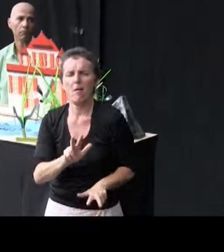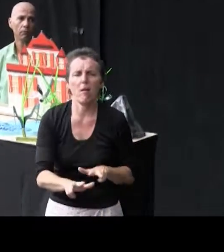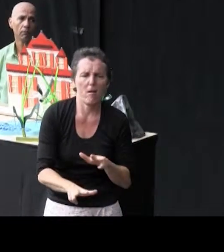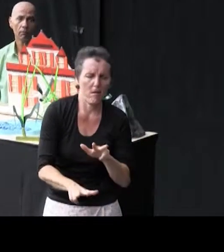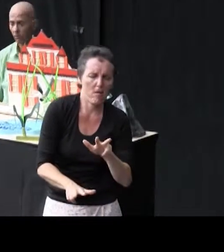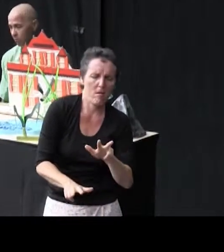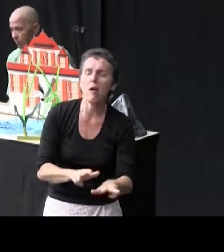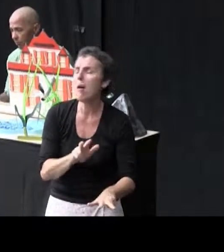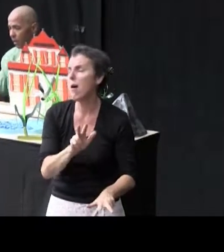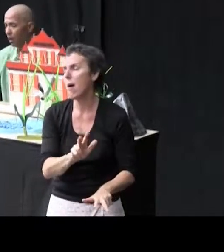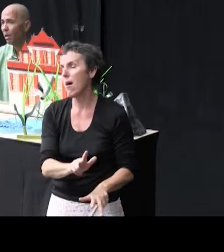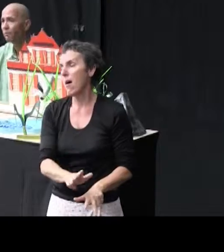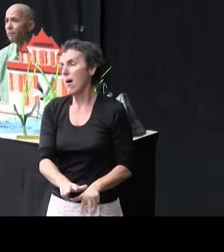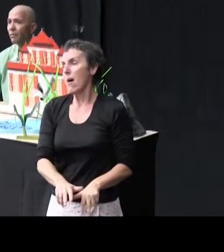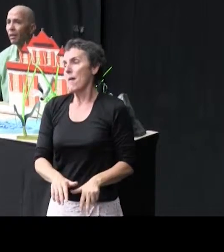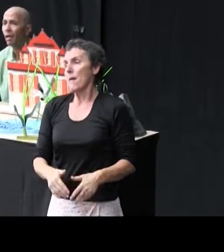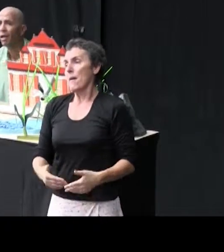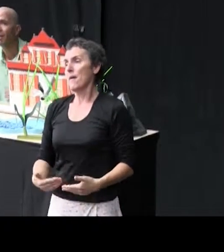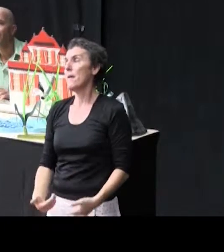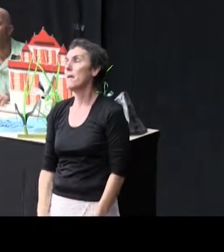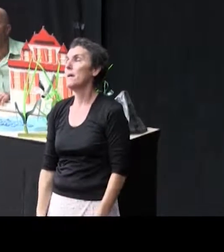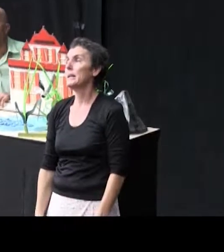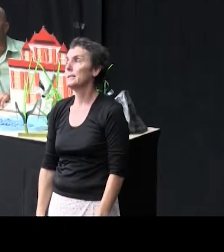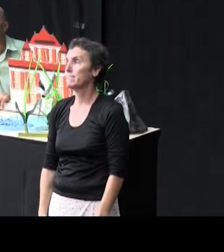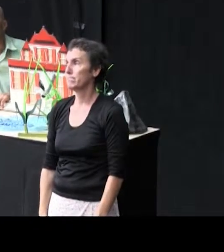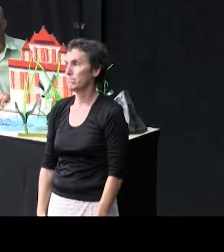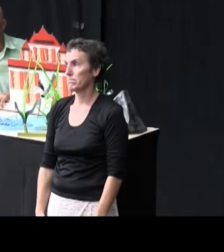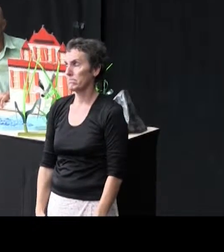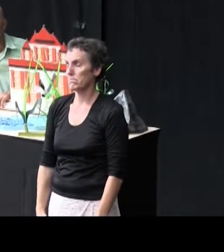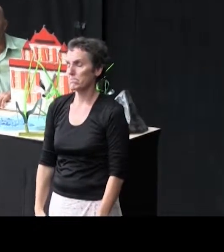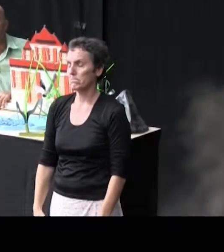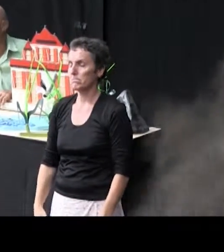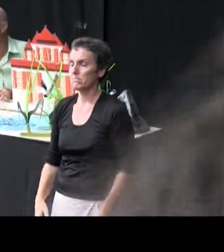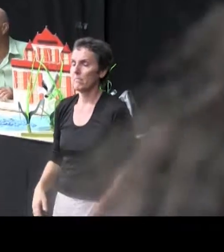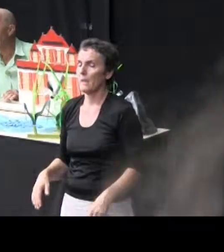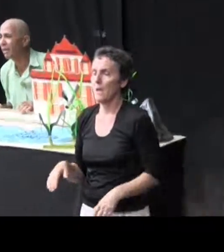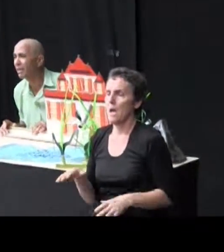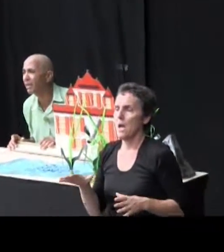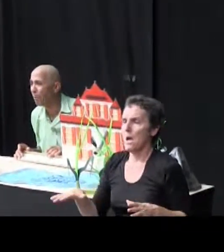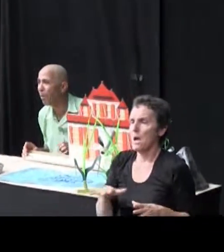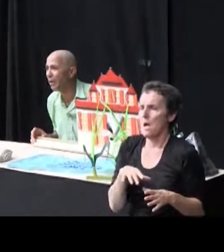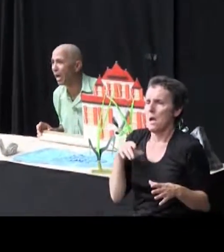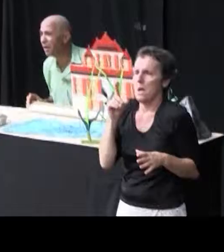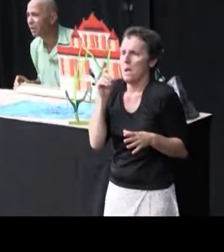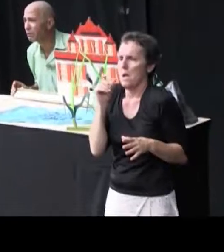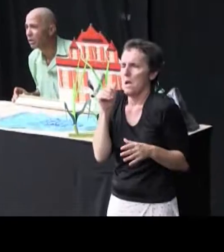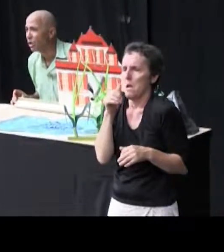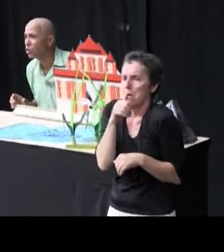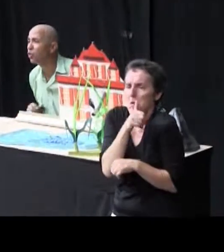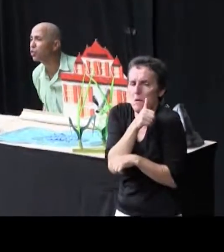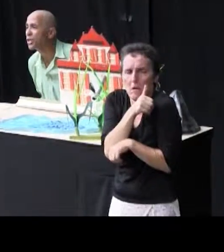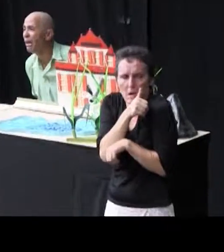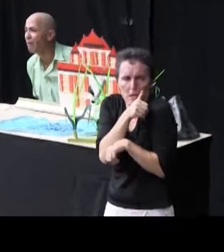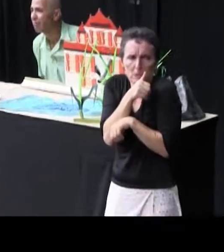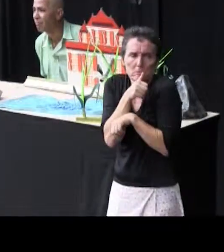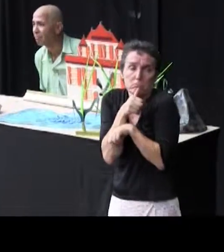La fée la frère, la capa y aller,